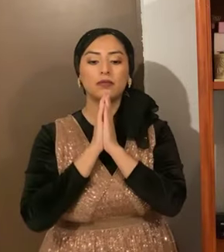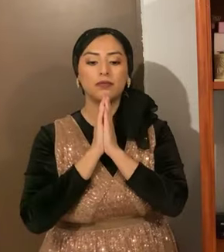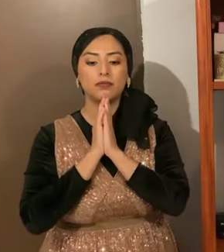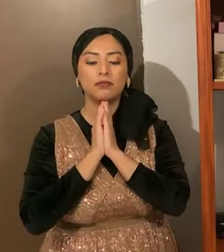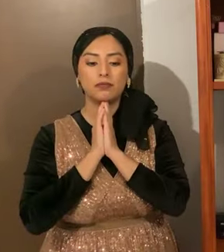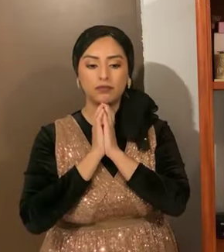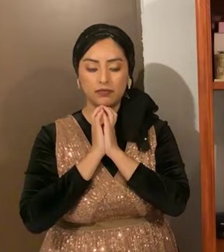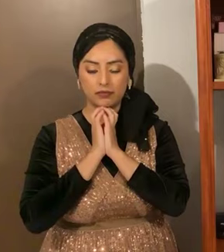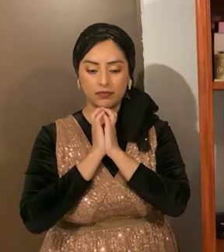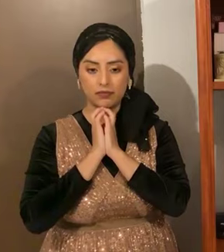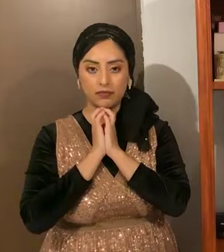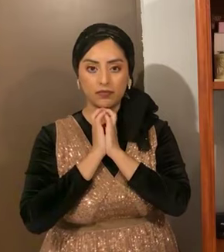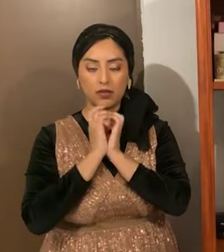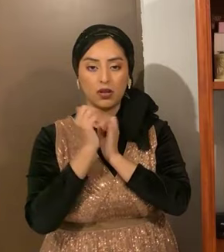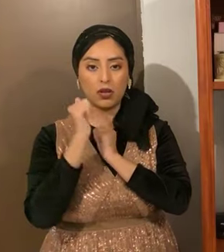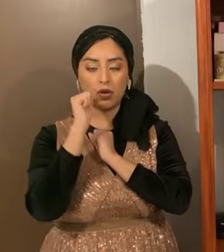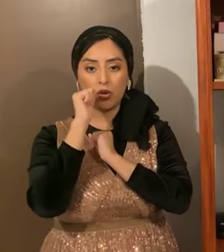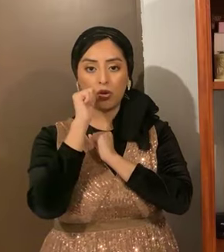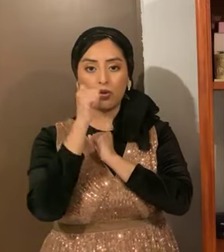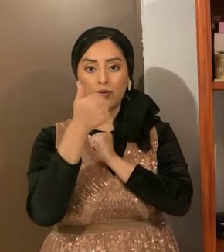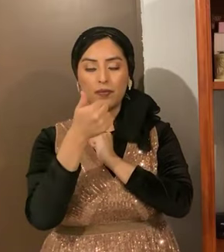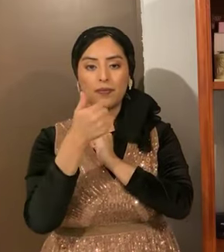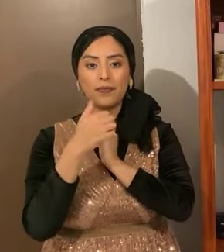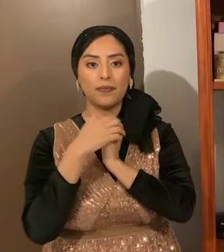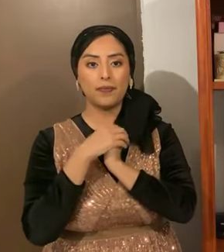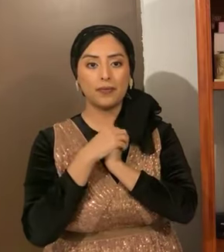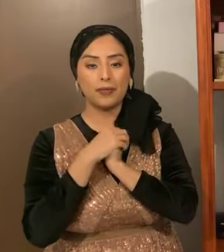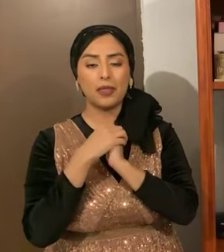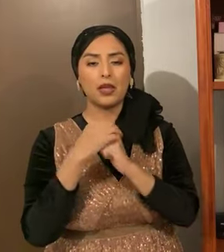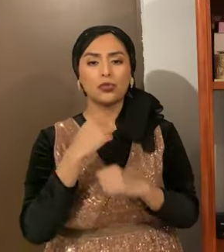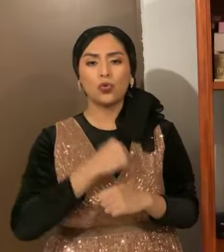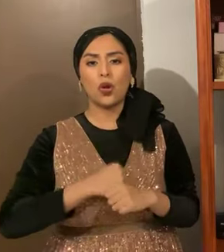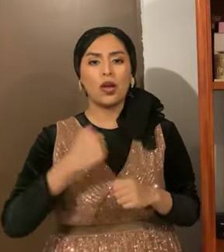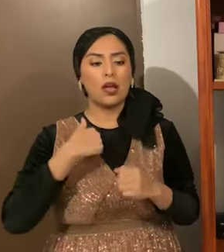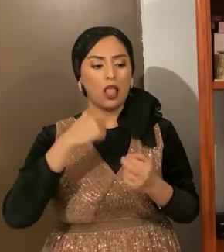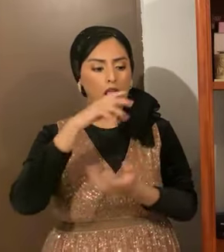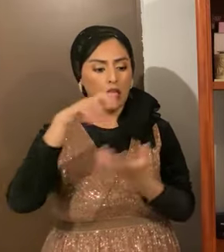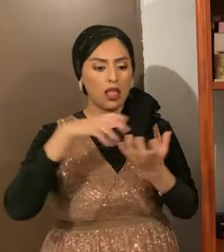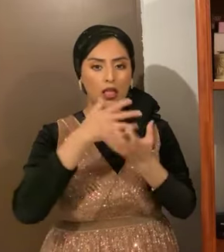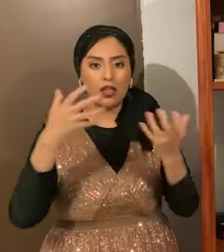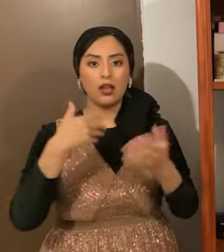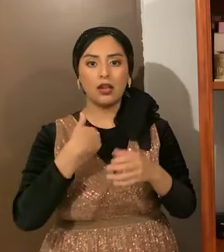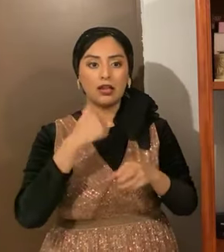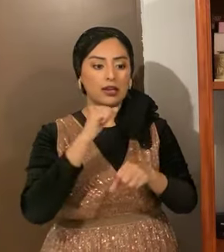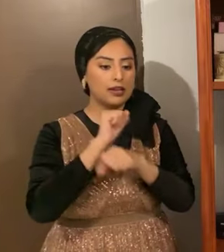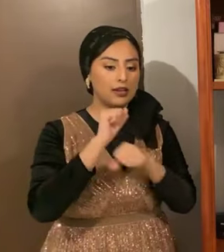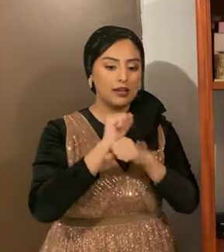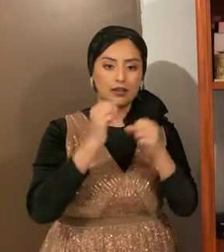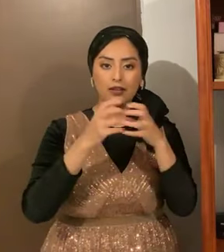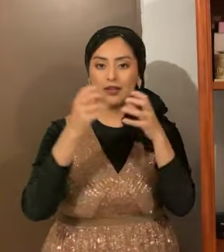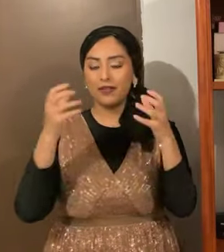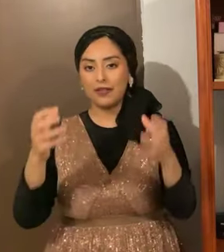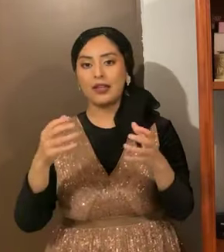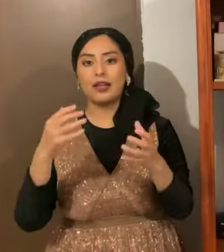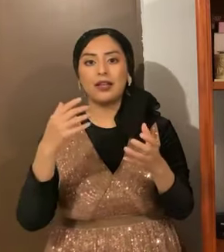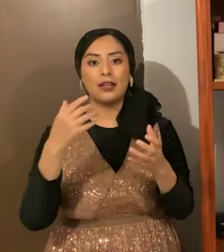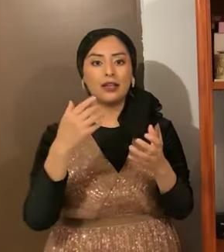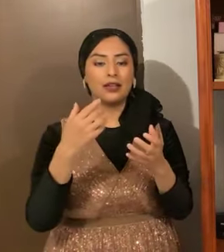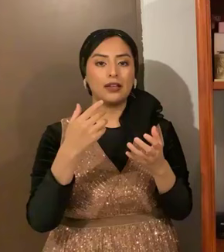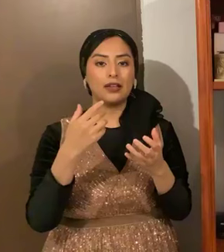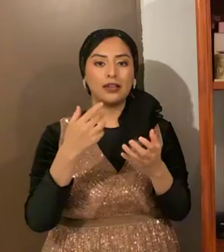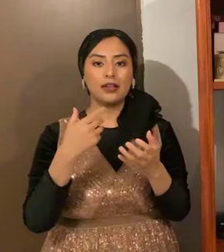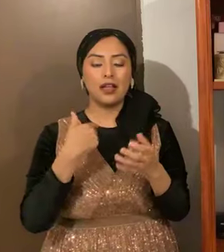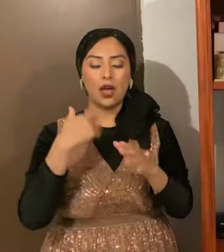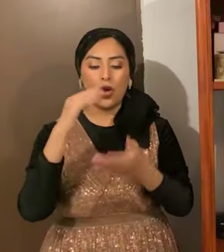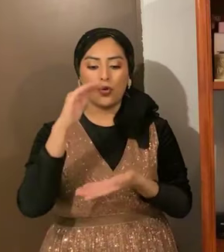más bien, mañana mismo, perdóneme, he tenido mucho trabajo y estoy medio trasnochado, entonces voy a pararle un poquito al